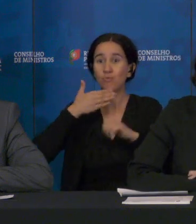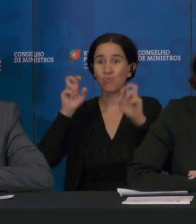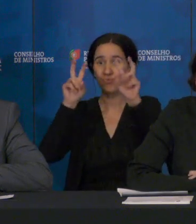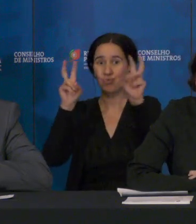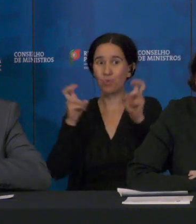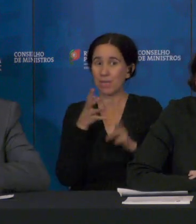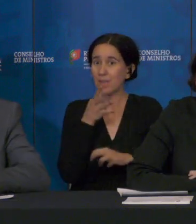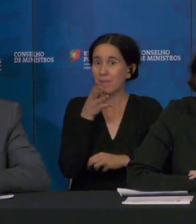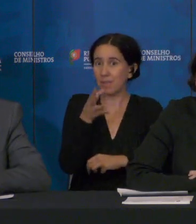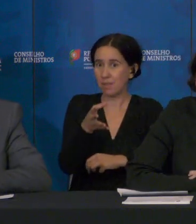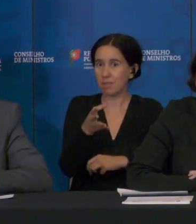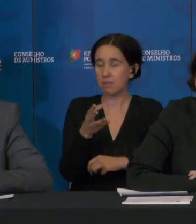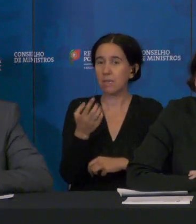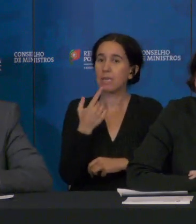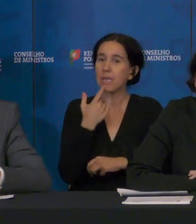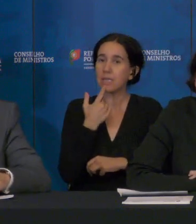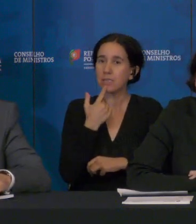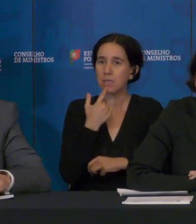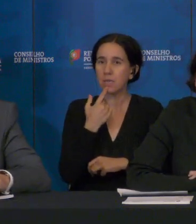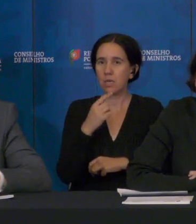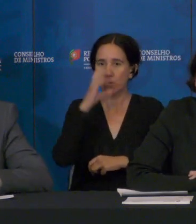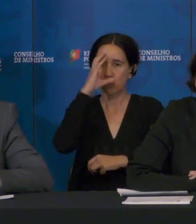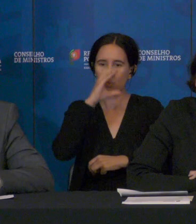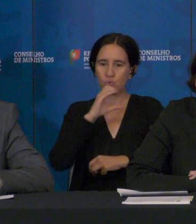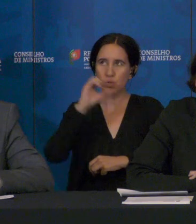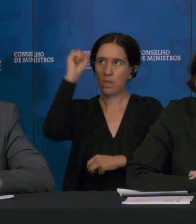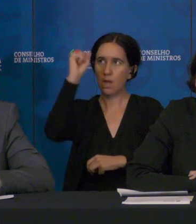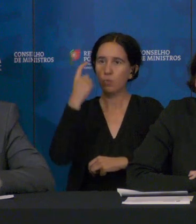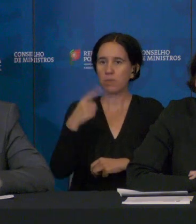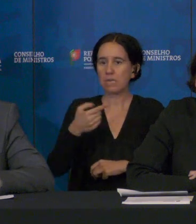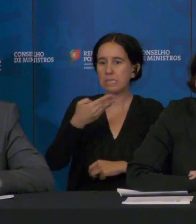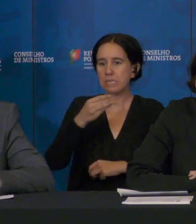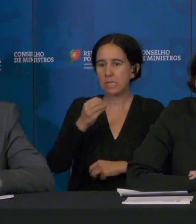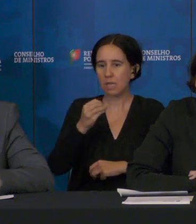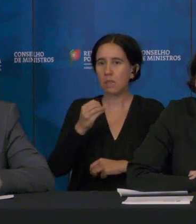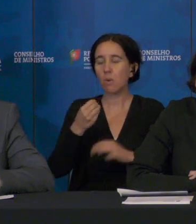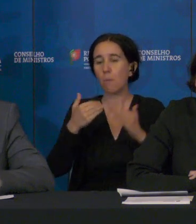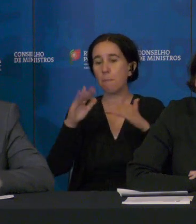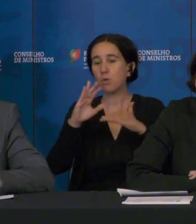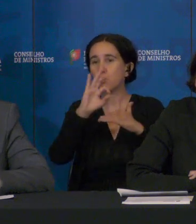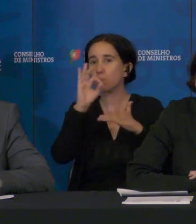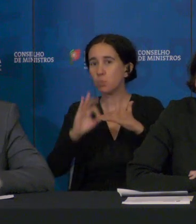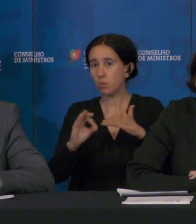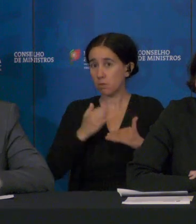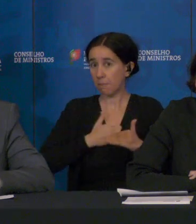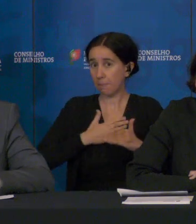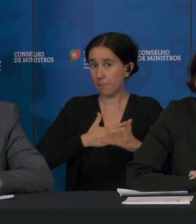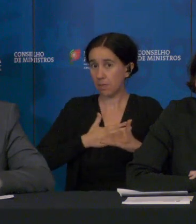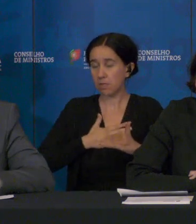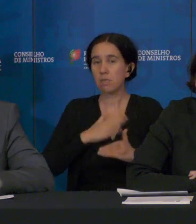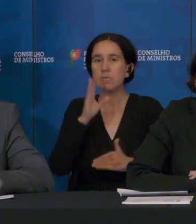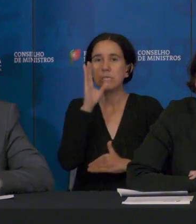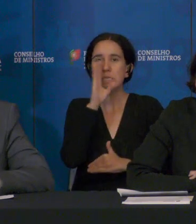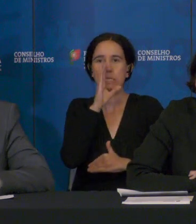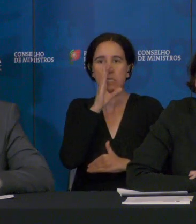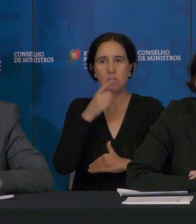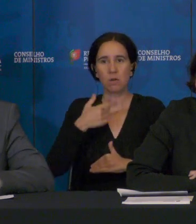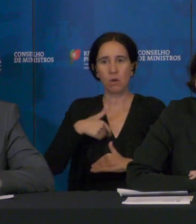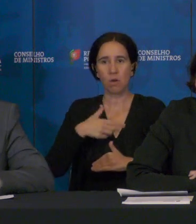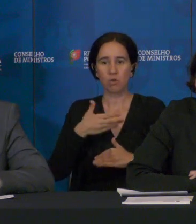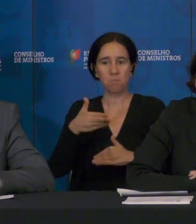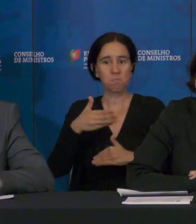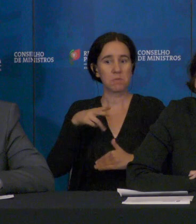disse implica que o Estado fique com 70% ou mais por cento da empresa e se estamos mais perto de